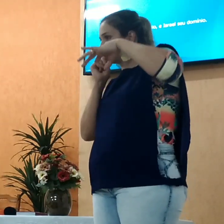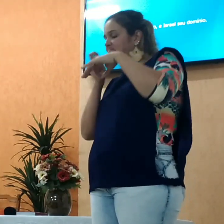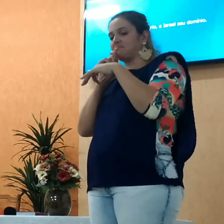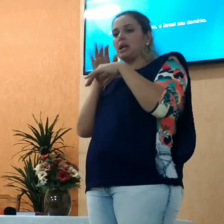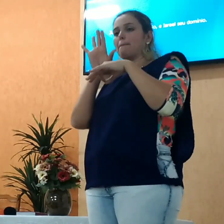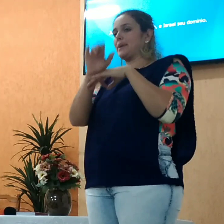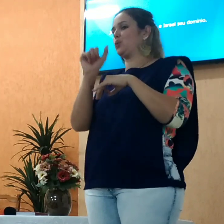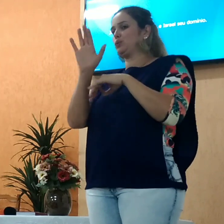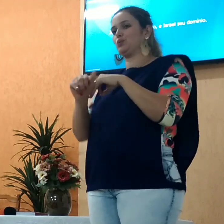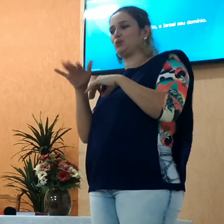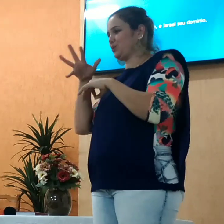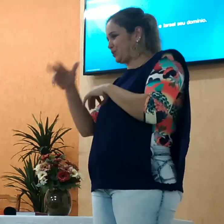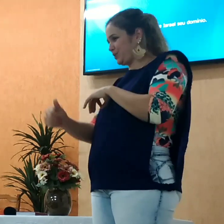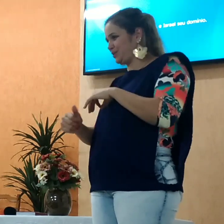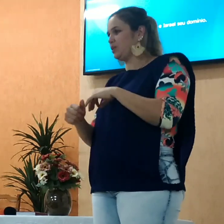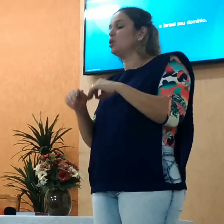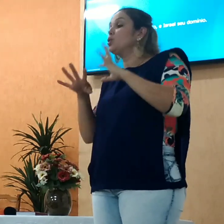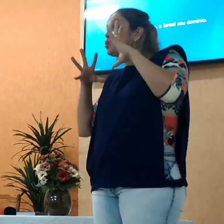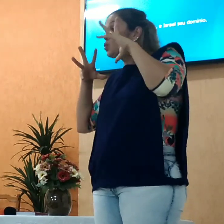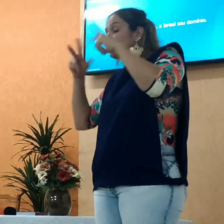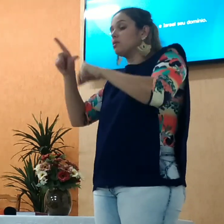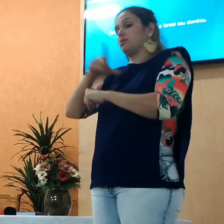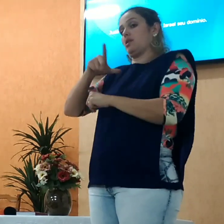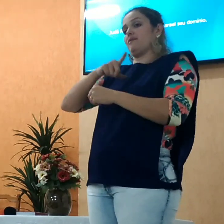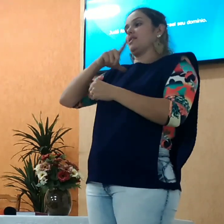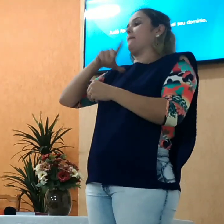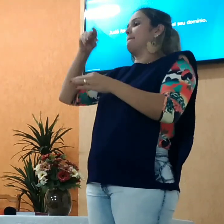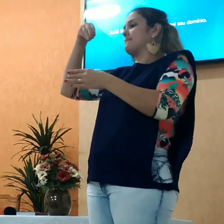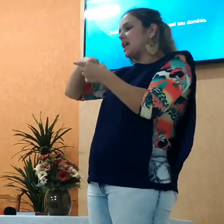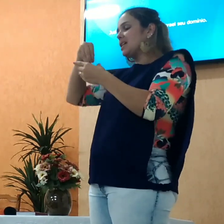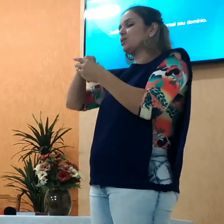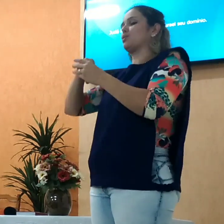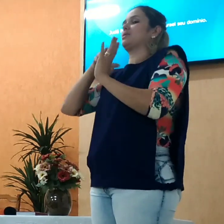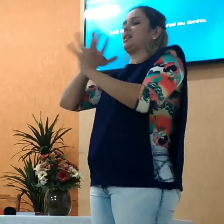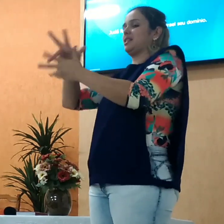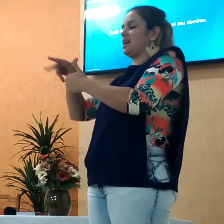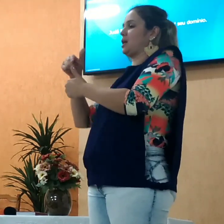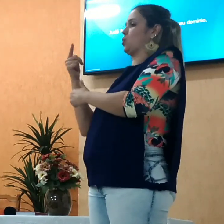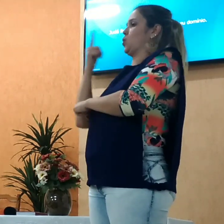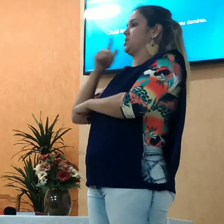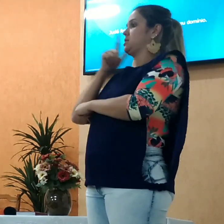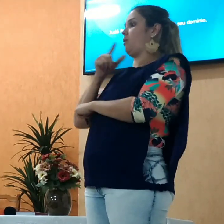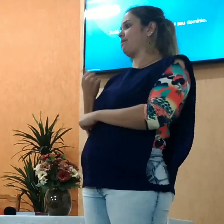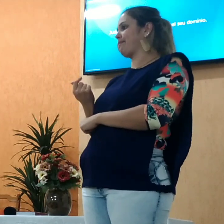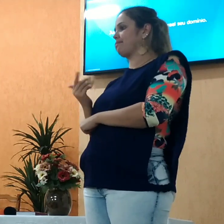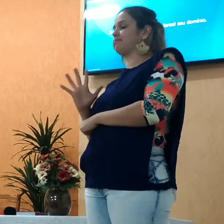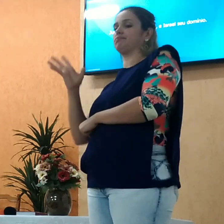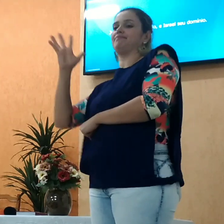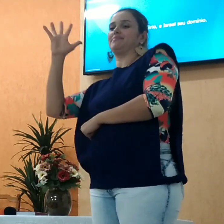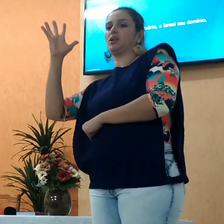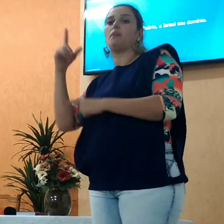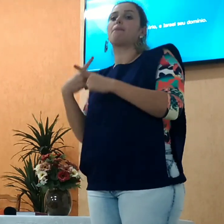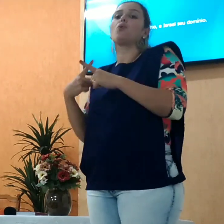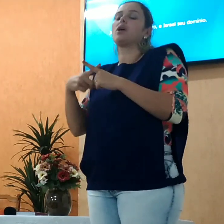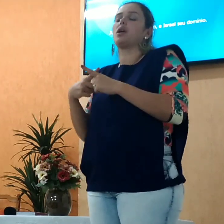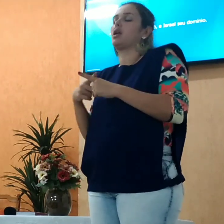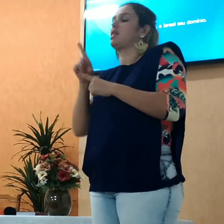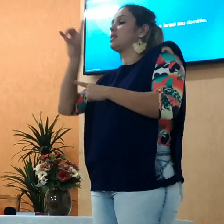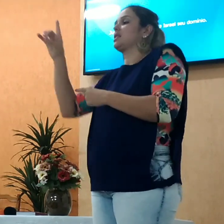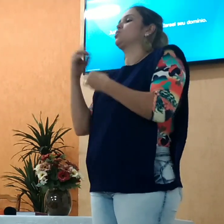que ficou naquela terra, todos os bens, eles tornaram herdeiro, porque assim Deus o